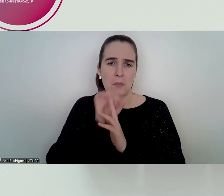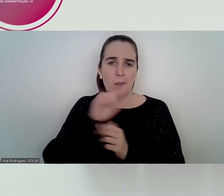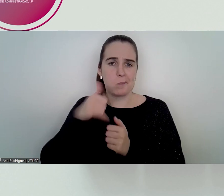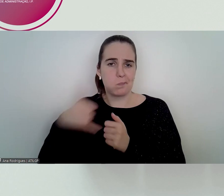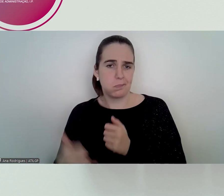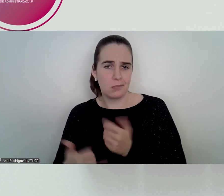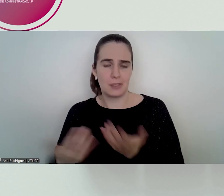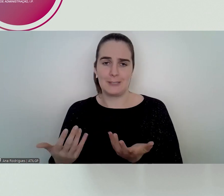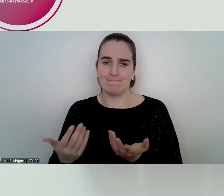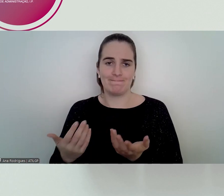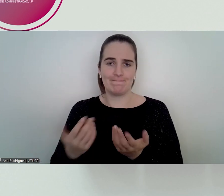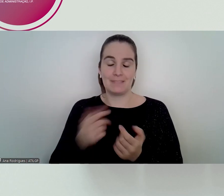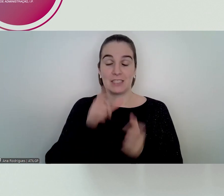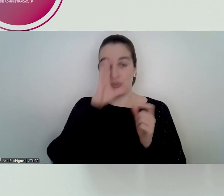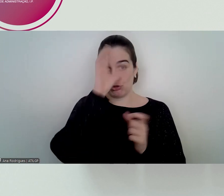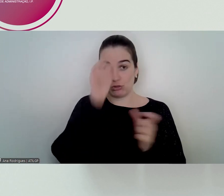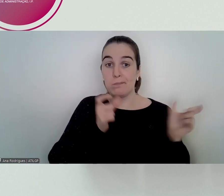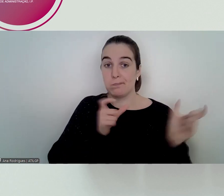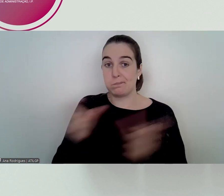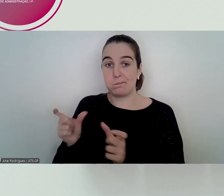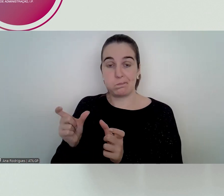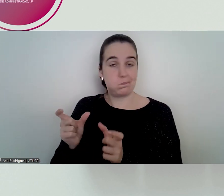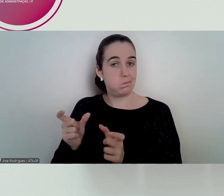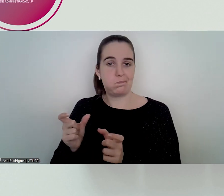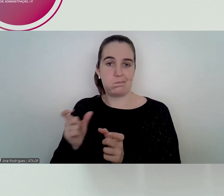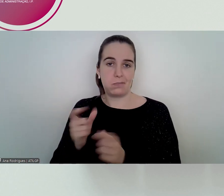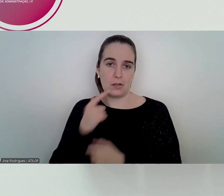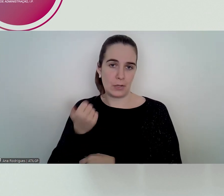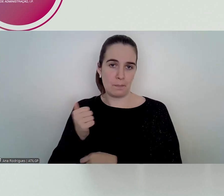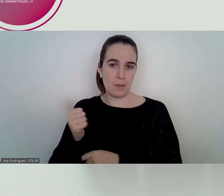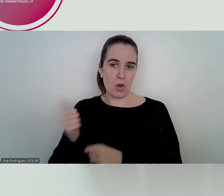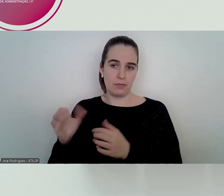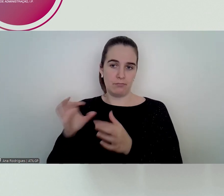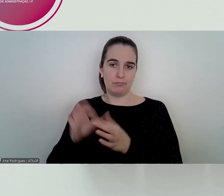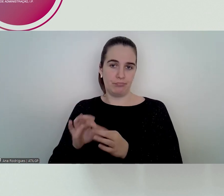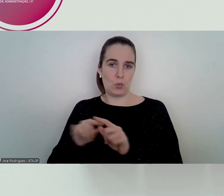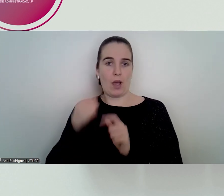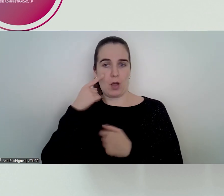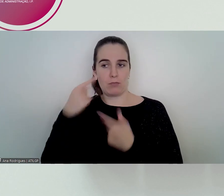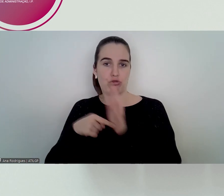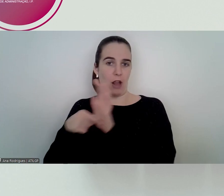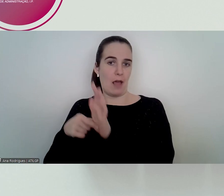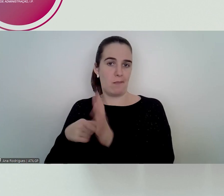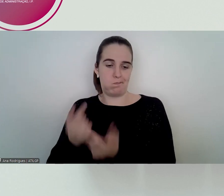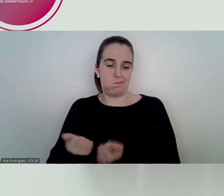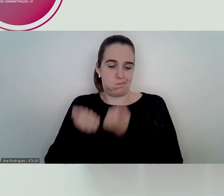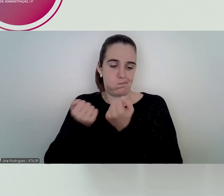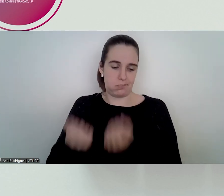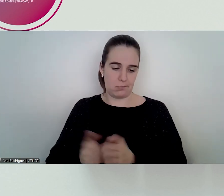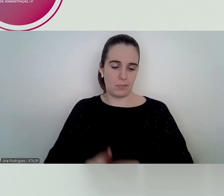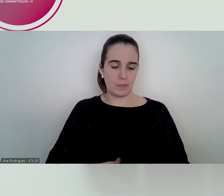o alcance de fiscalização do Estado não vai a esse nível do ponto de vista da accountability. E a